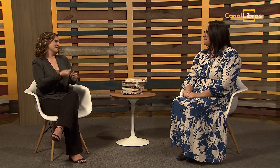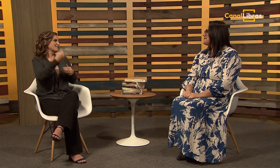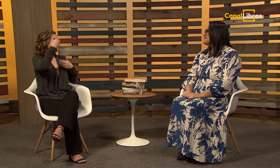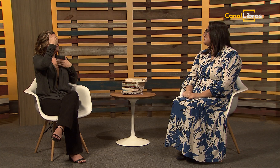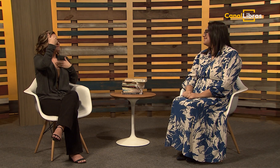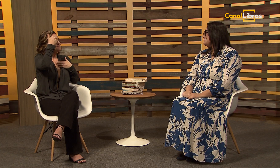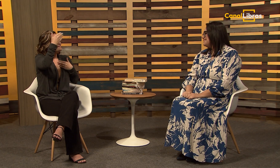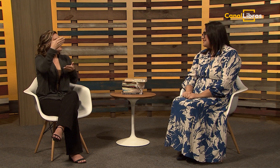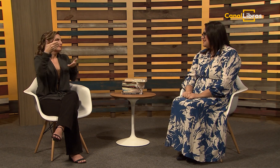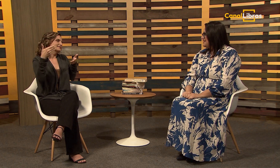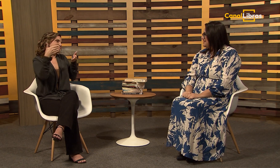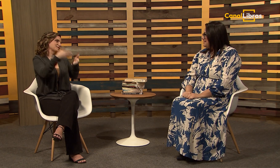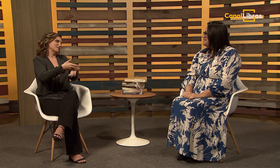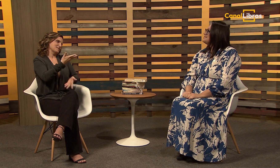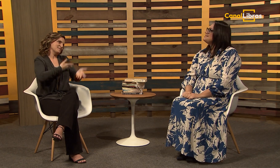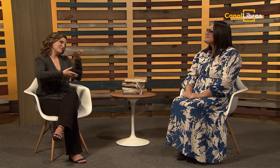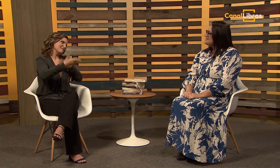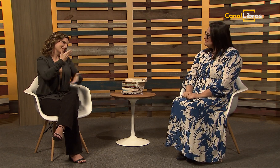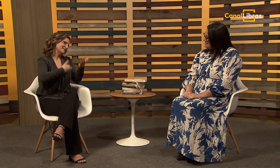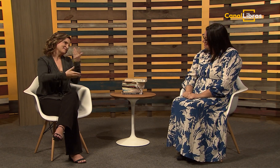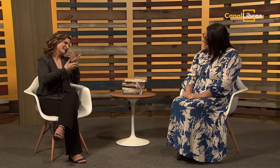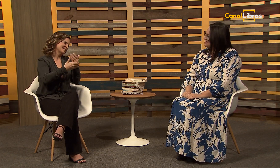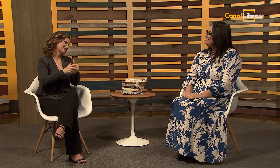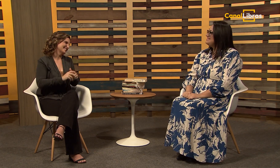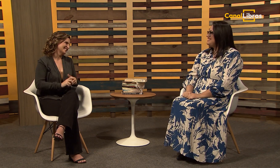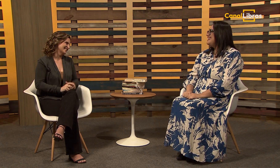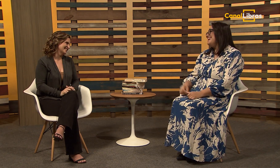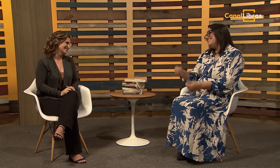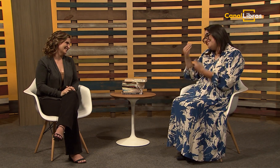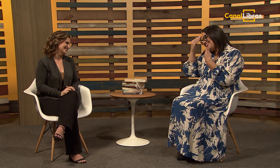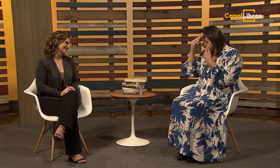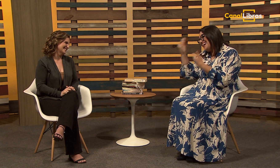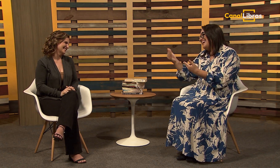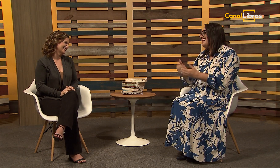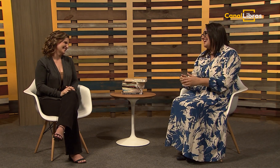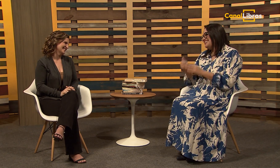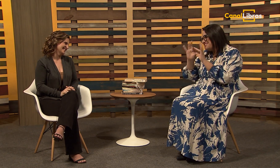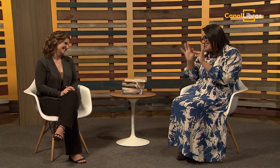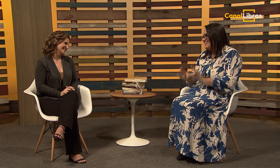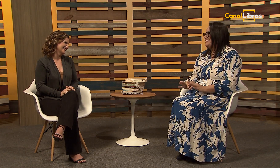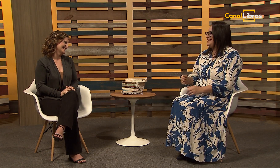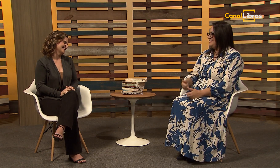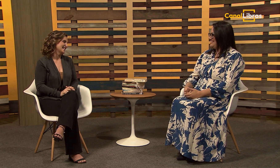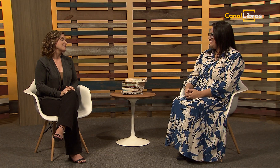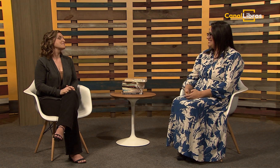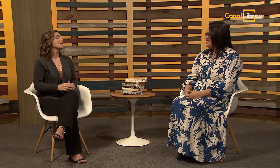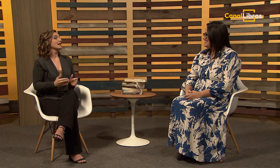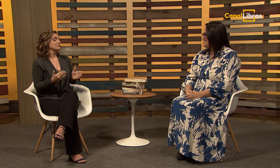Muito bom. Eu queria agradecer muito a sua presença aqui no nosso bate-papo em Libras. Obrigada, eu fico muito